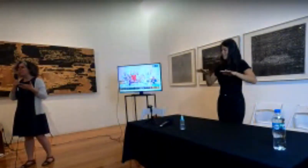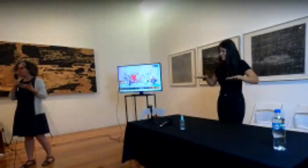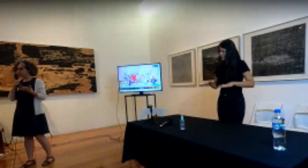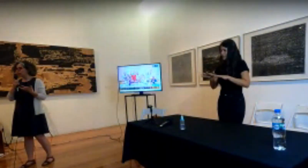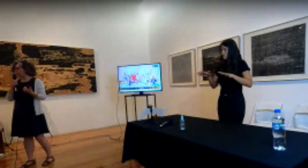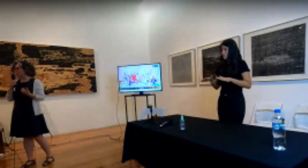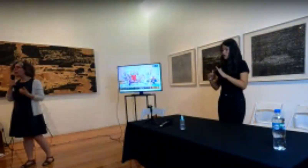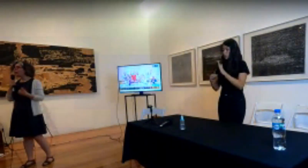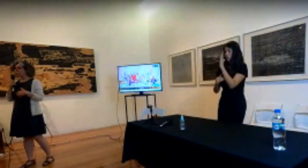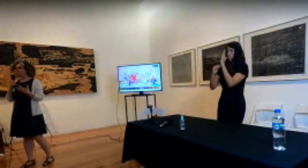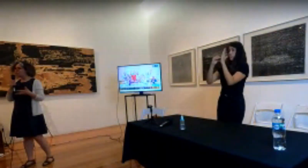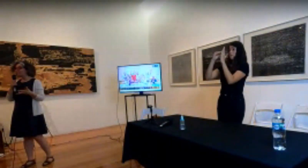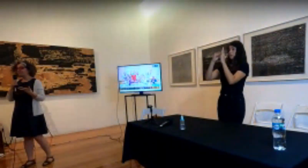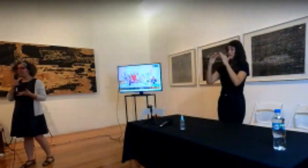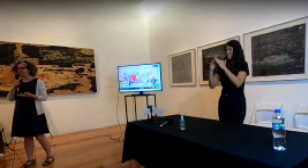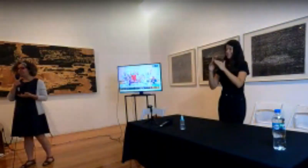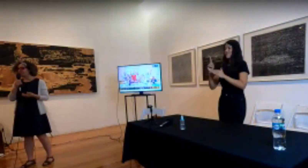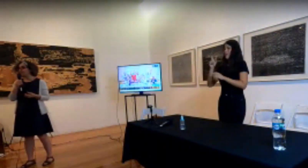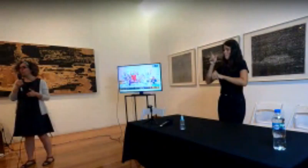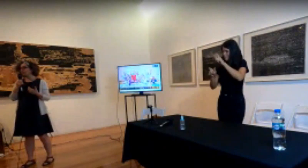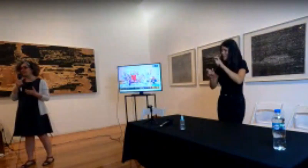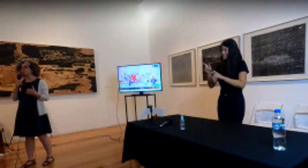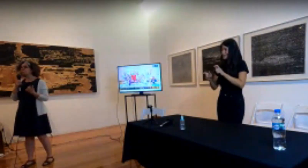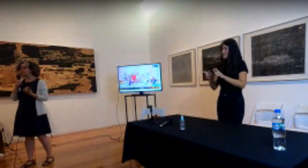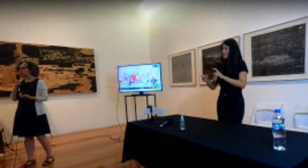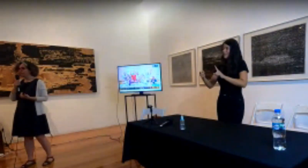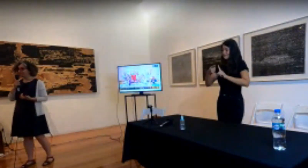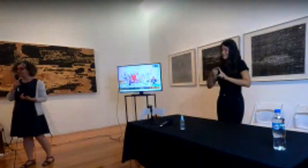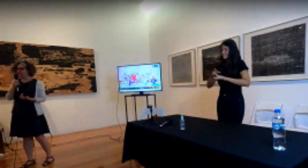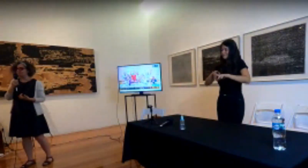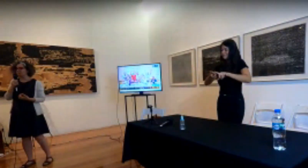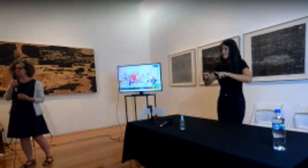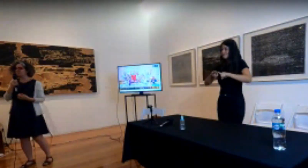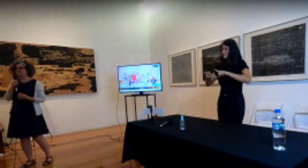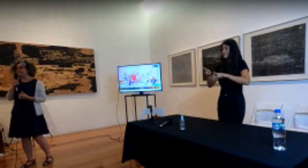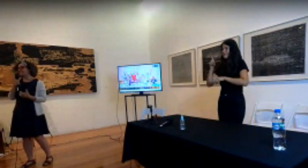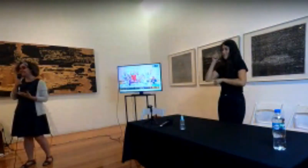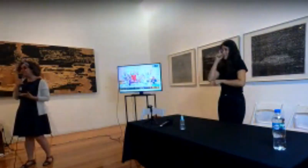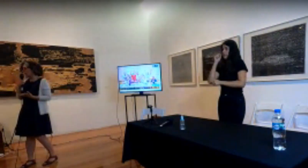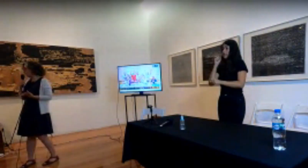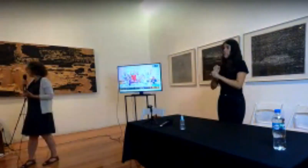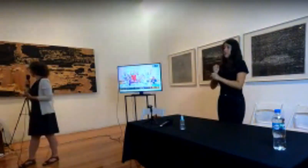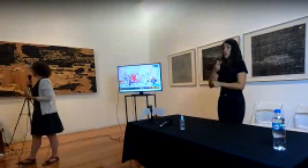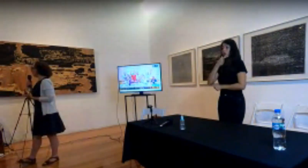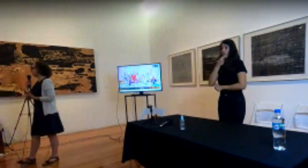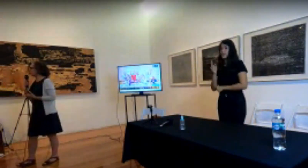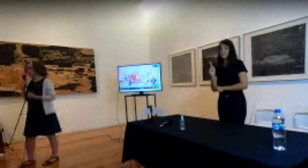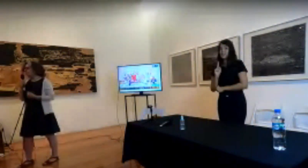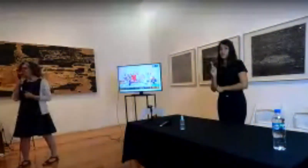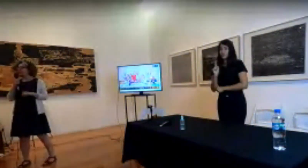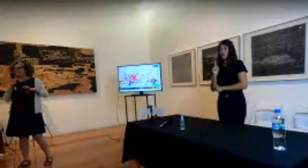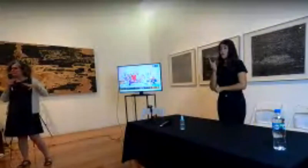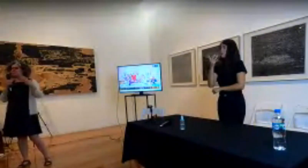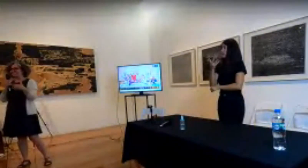realizado por edificios, sino que por personas que están adentro, a las cuales les ha costado bastante, no ha sido una tarea sencilla, porque hay